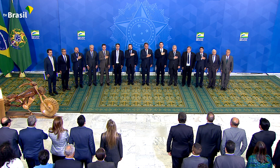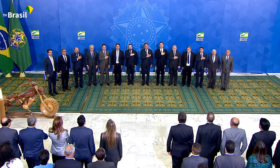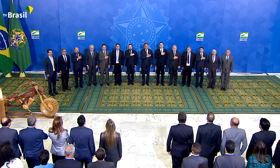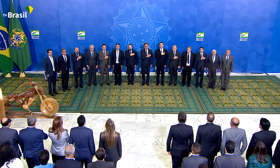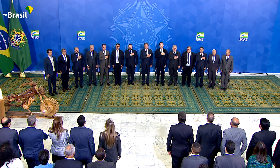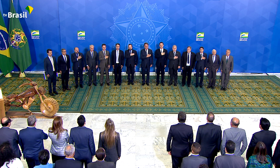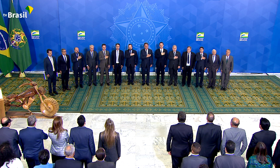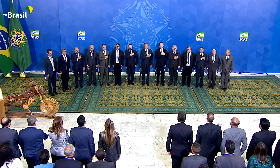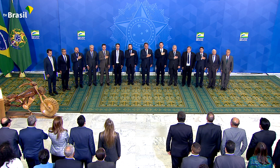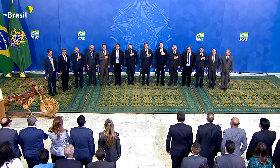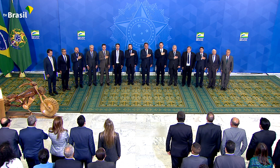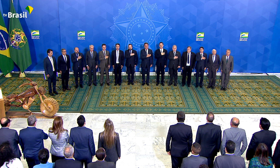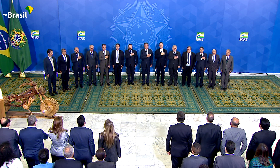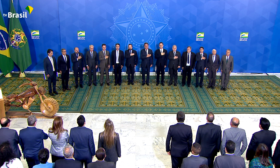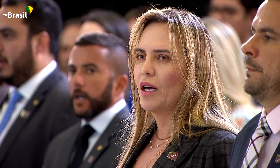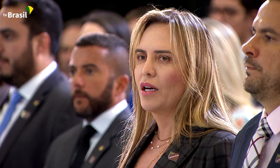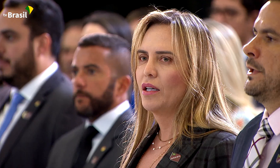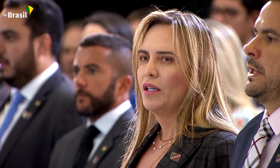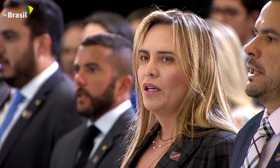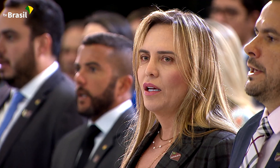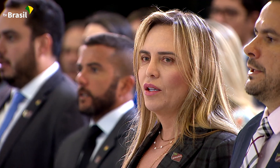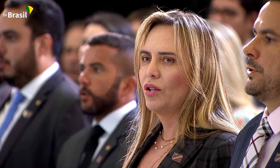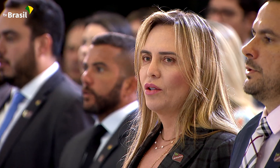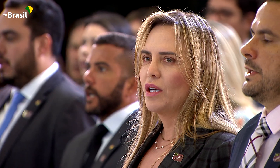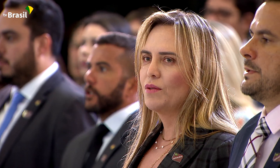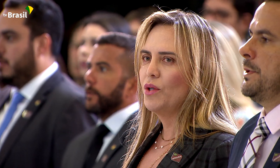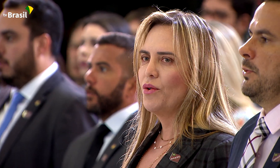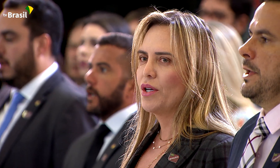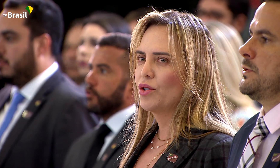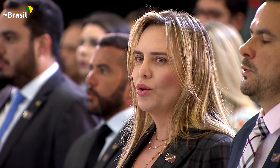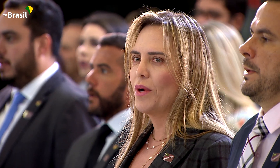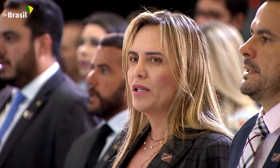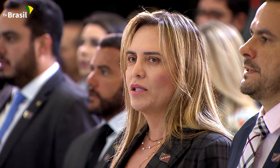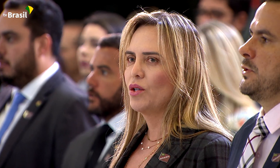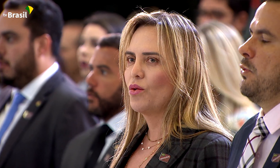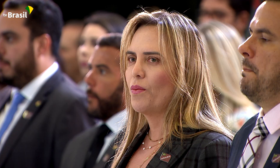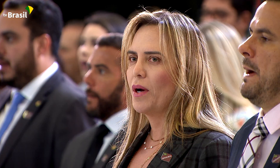E aí E aí